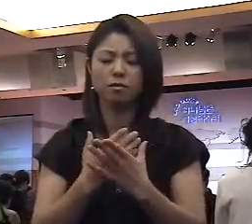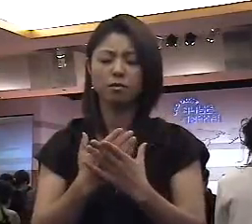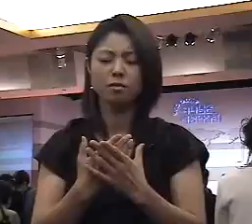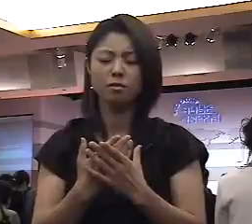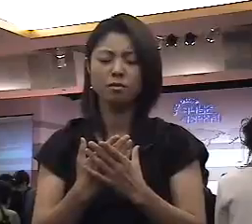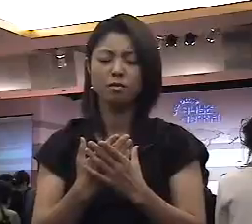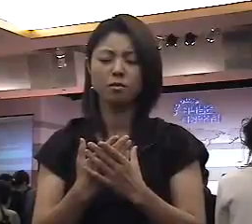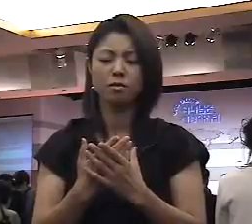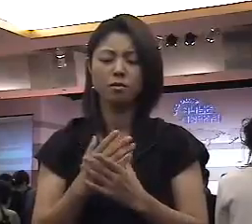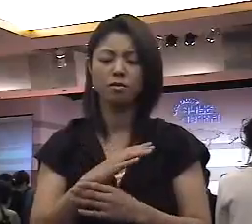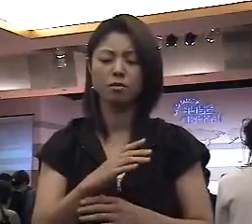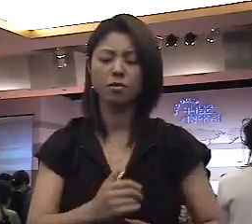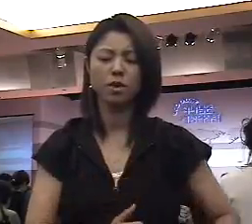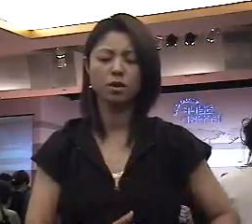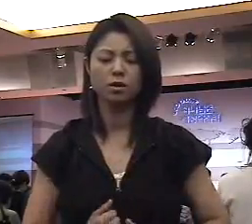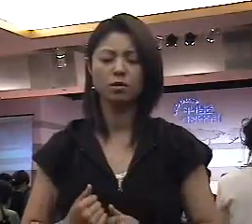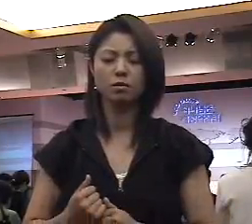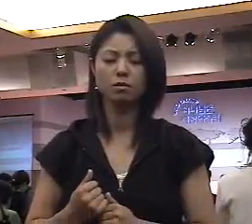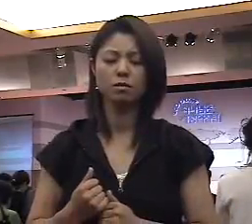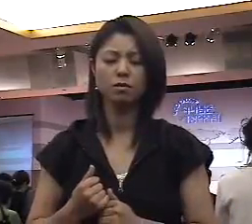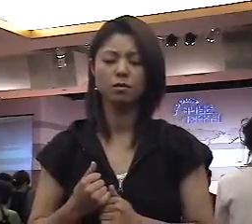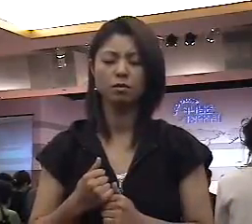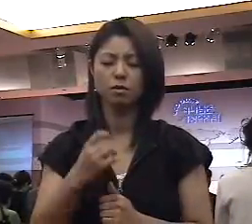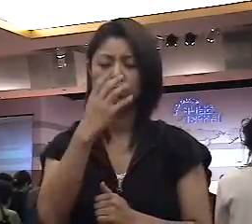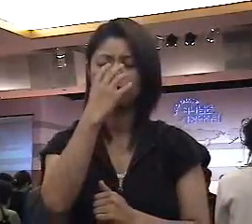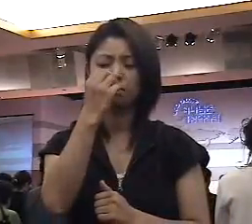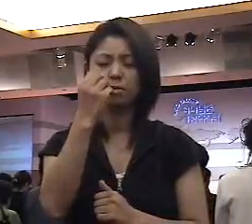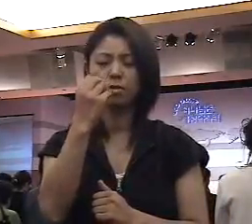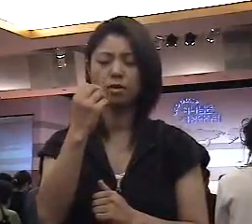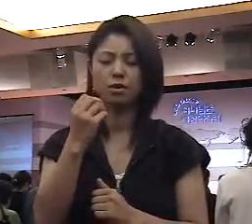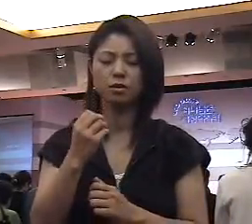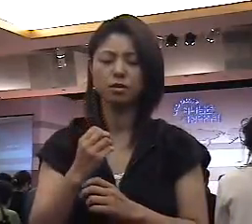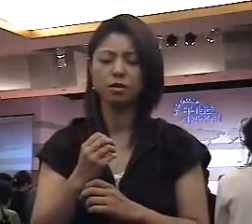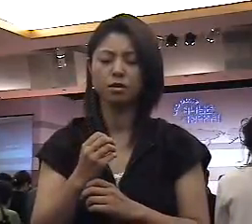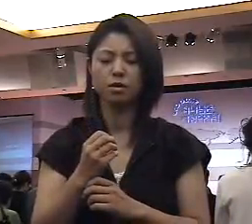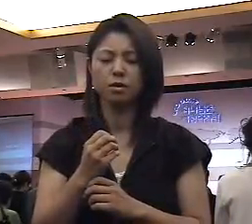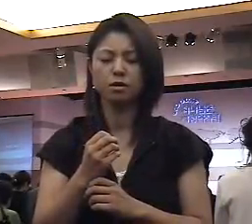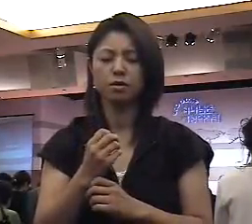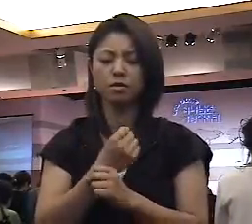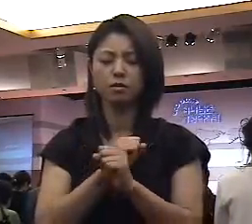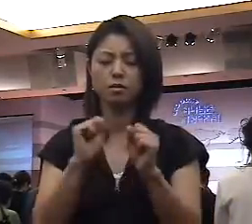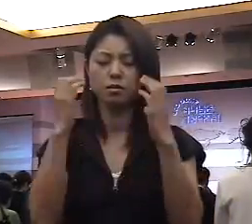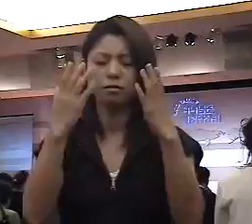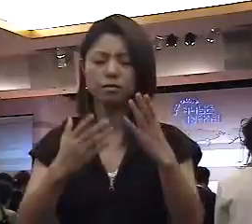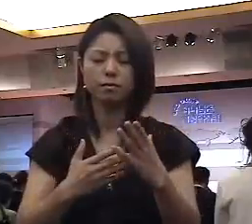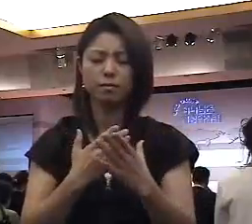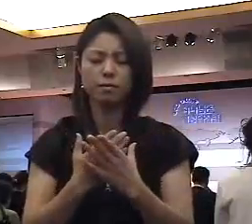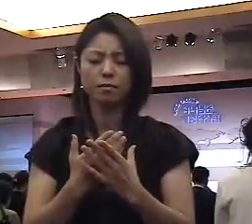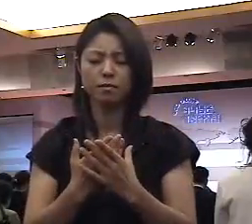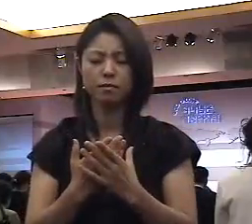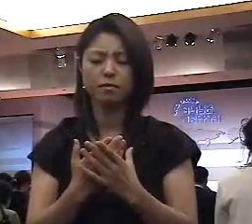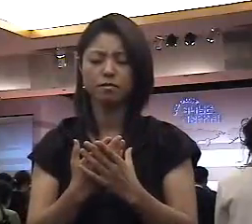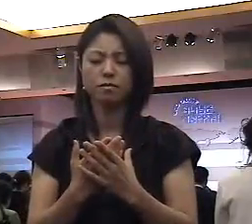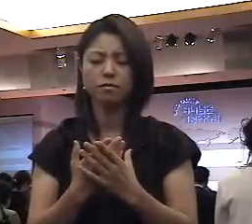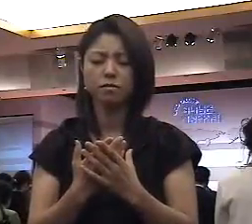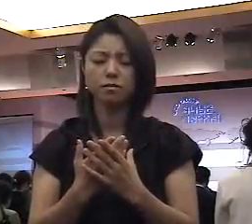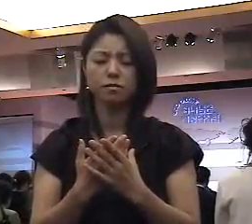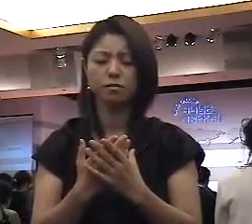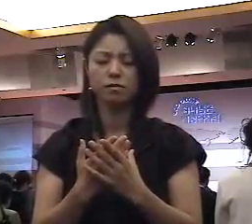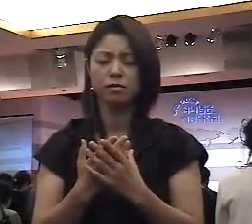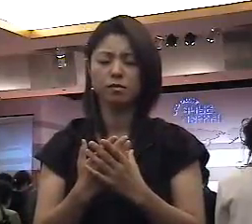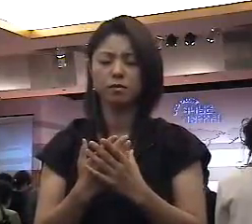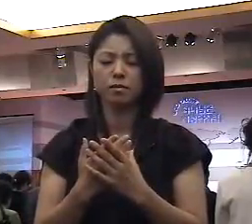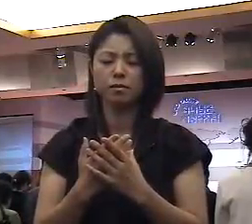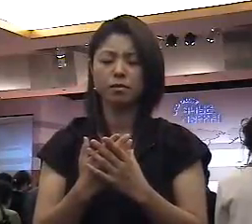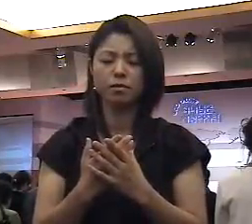게으르고 교만함을 용서하여 주시옵소서. 이 거룩하고 복된 날 주님의 제단 앞에 머리 숙인 저희들이 다시 한번